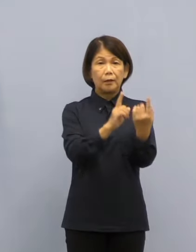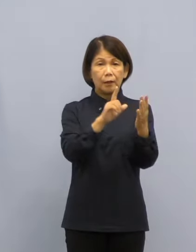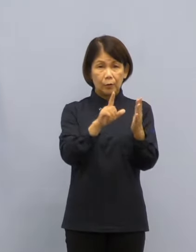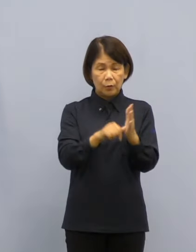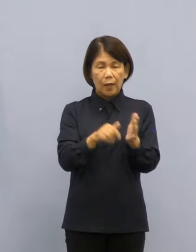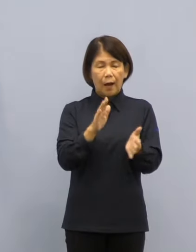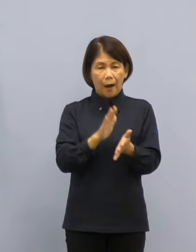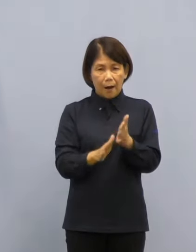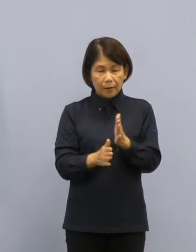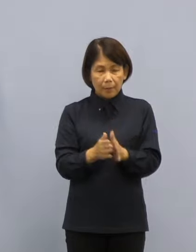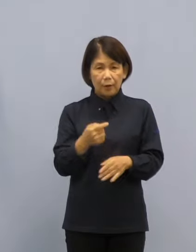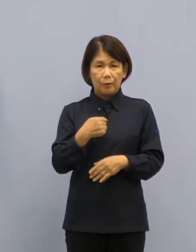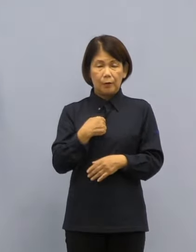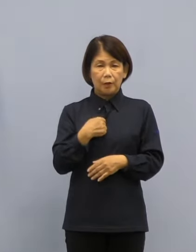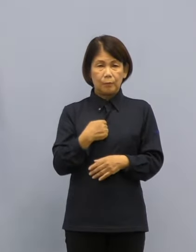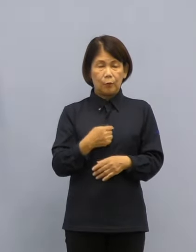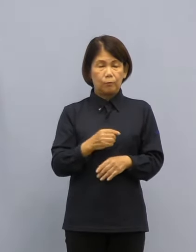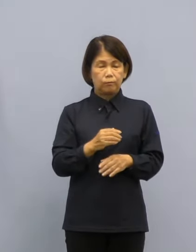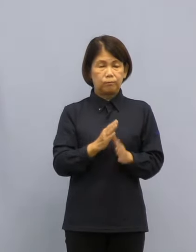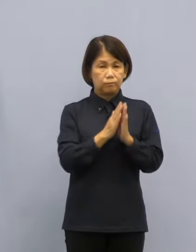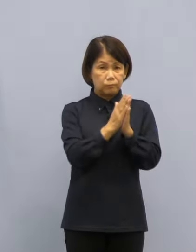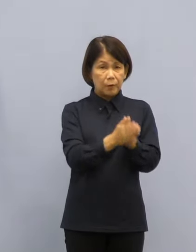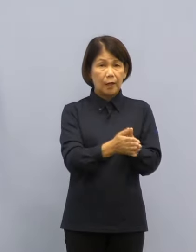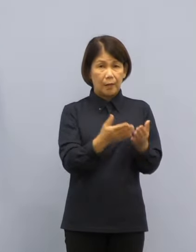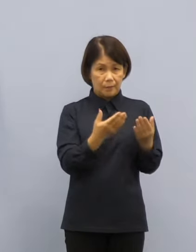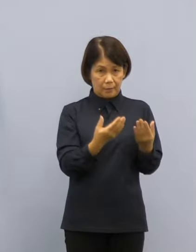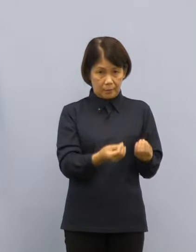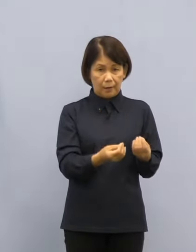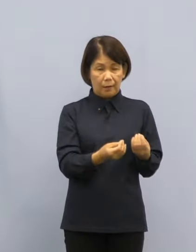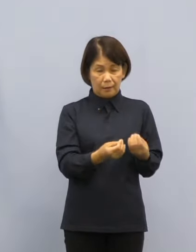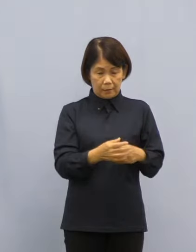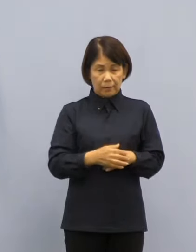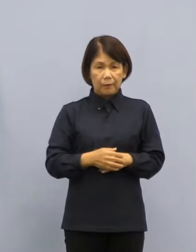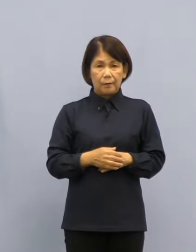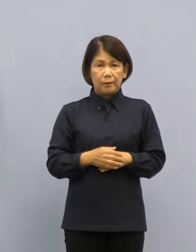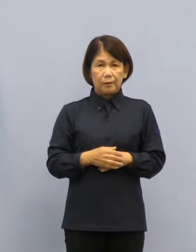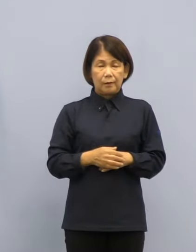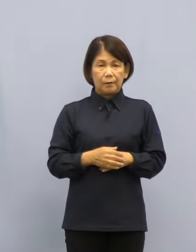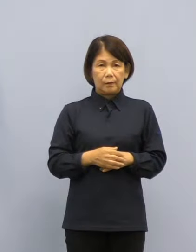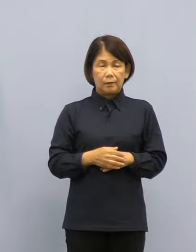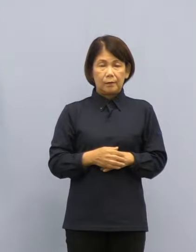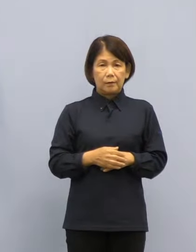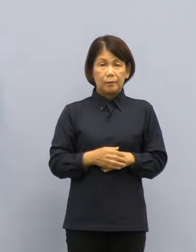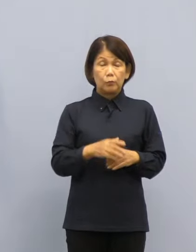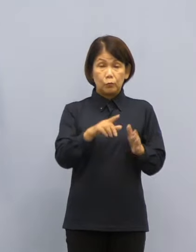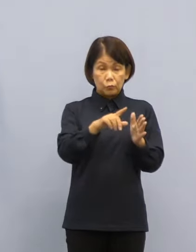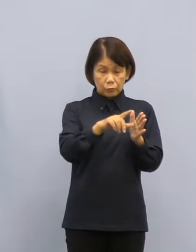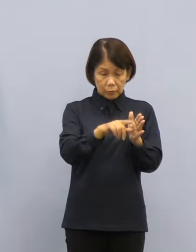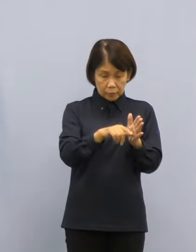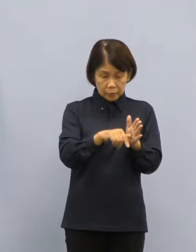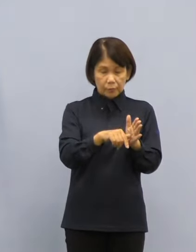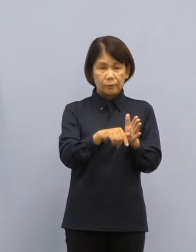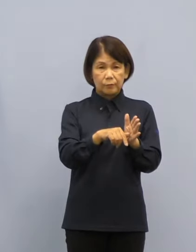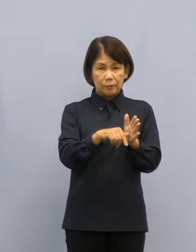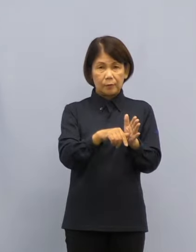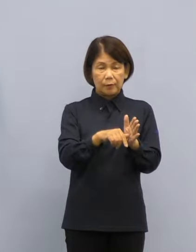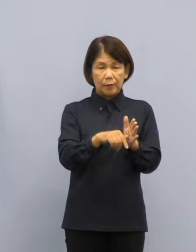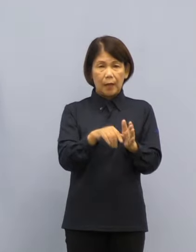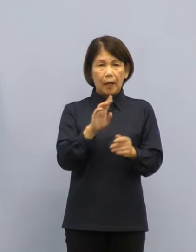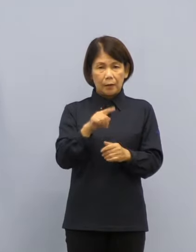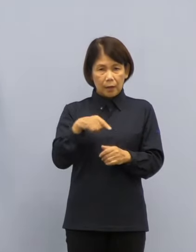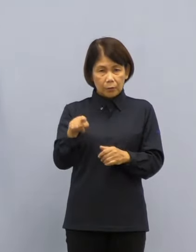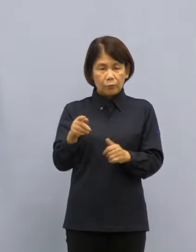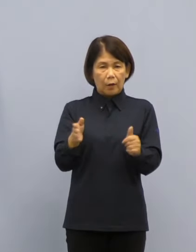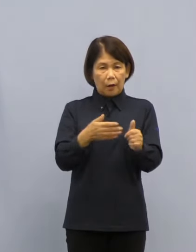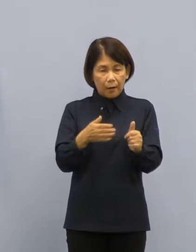同様の回答をいただいております。ですので、そういった機会を捉えながらですね、県として働きかけを行えるところはやっていきたいと